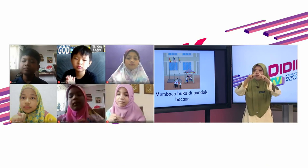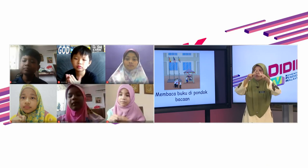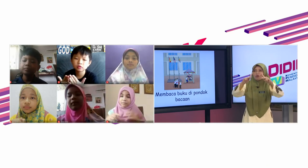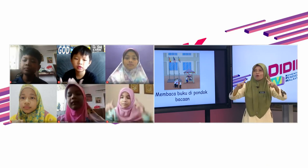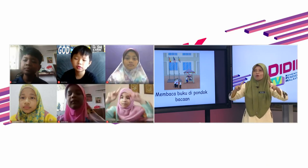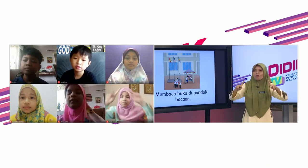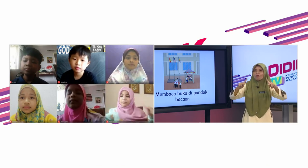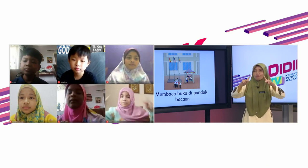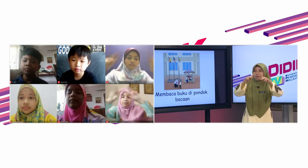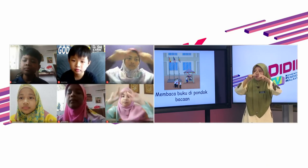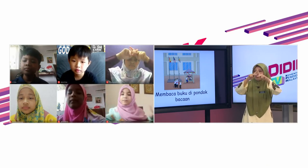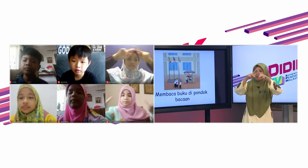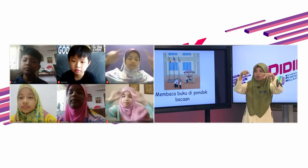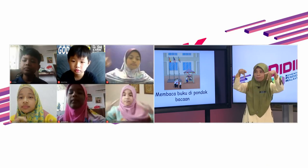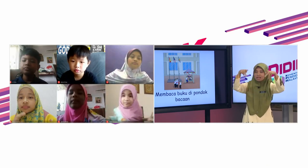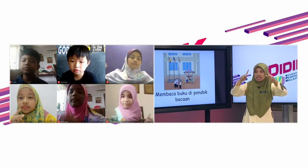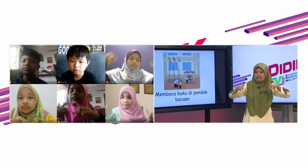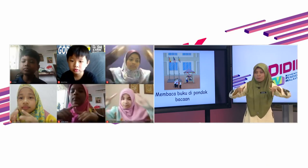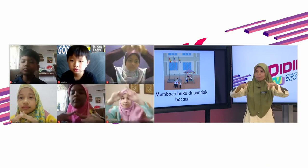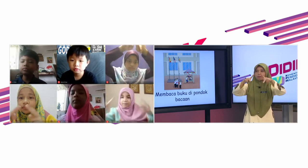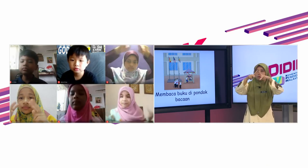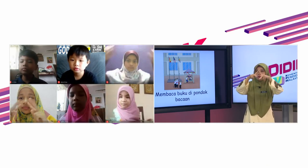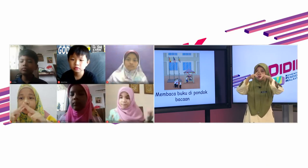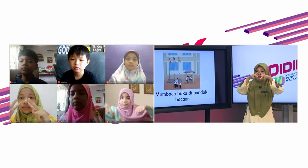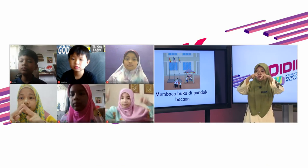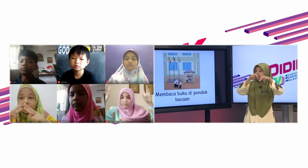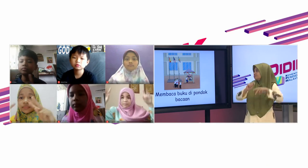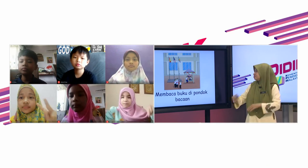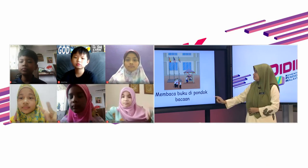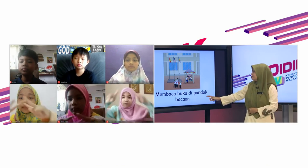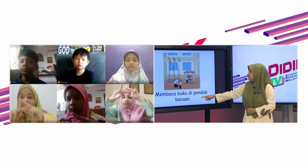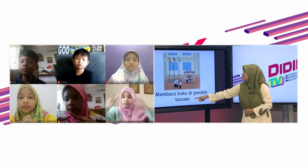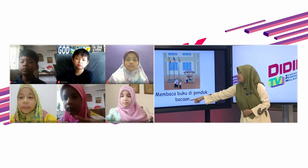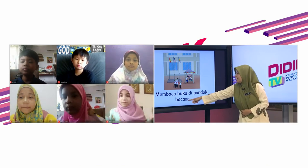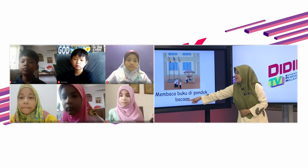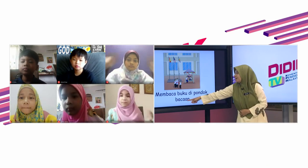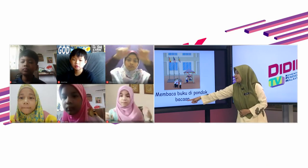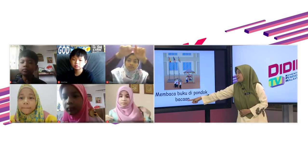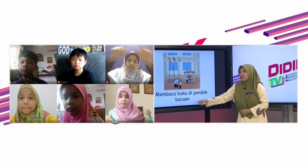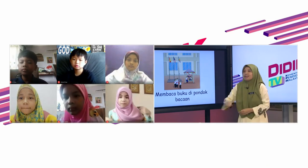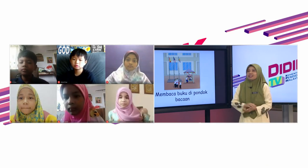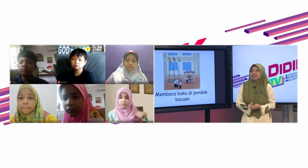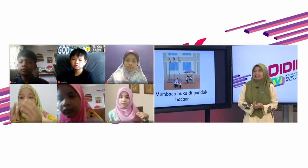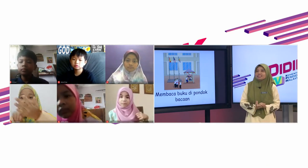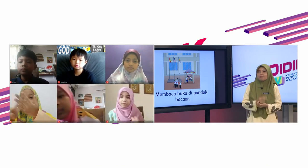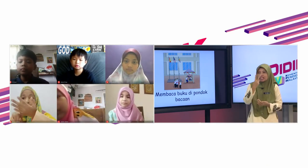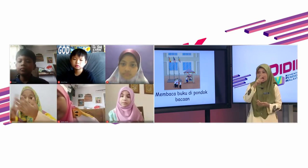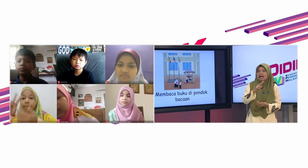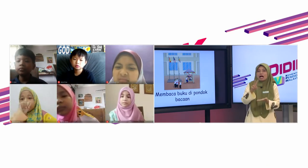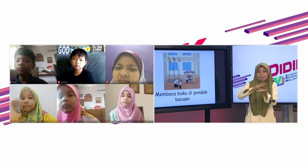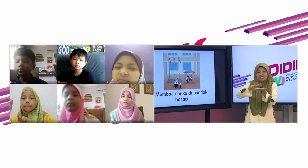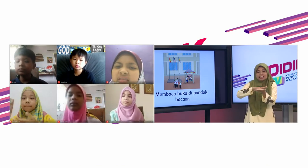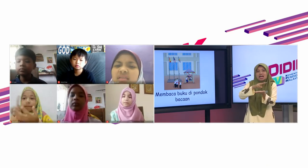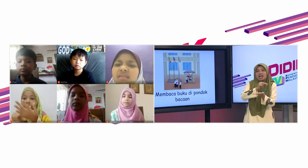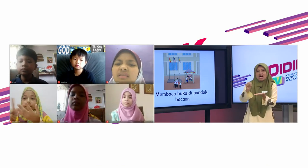Pondok. Pondok. Huruf P. Pondok. Ni. Nampak tak?